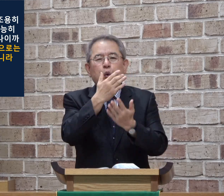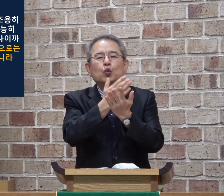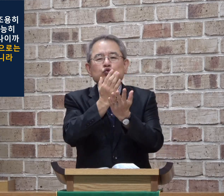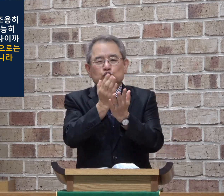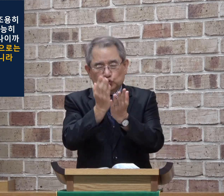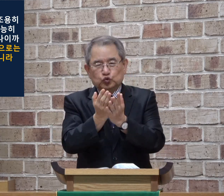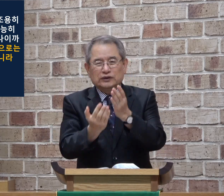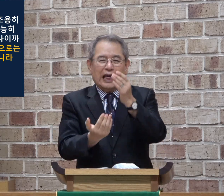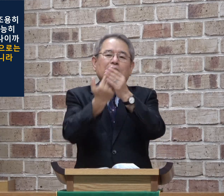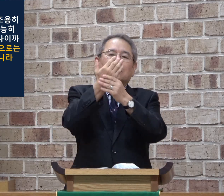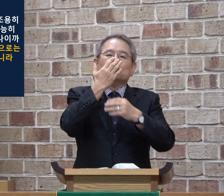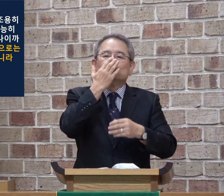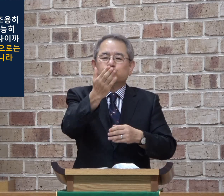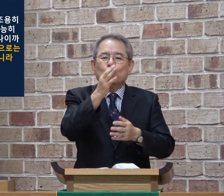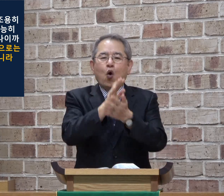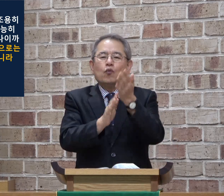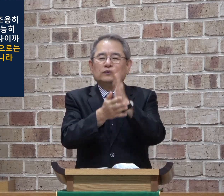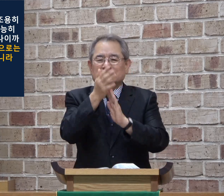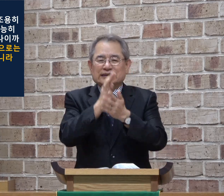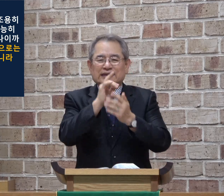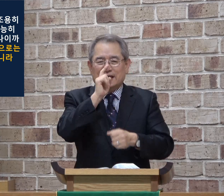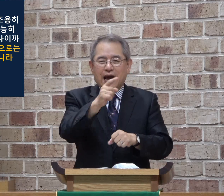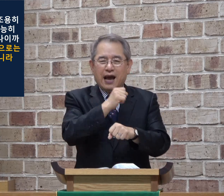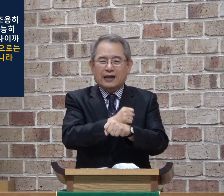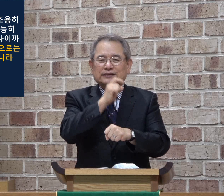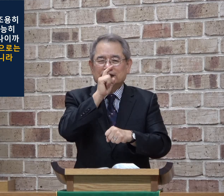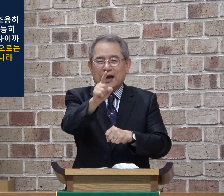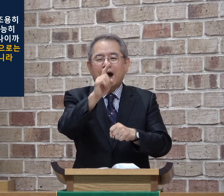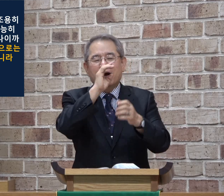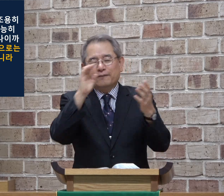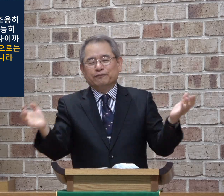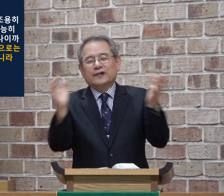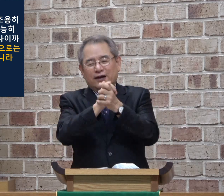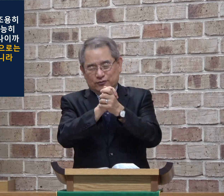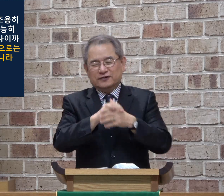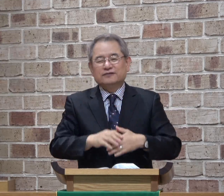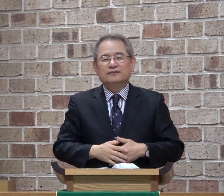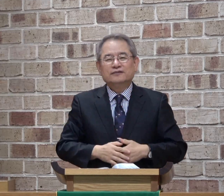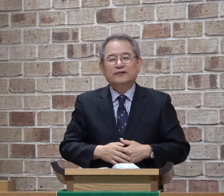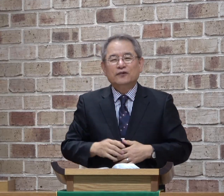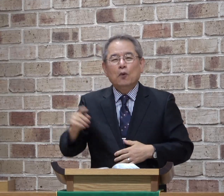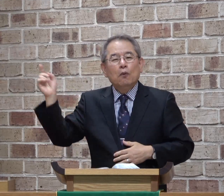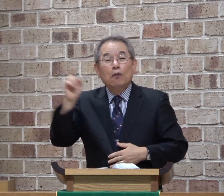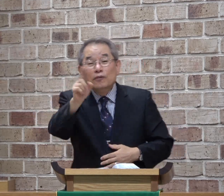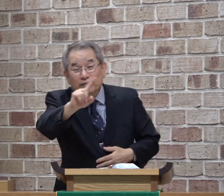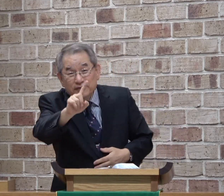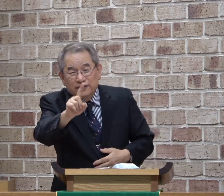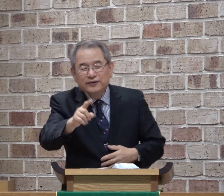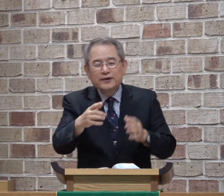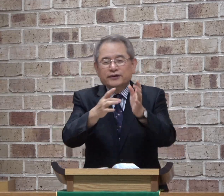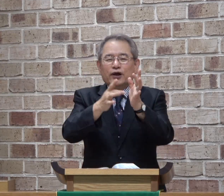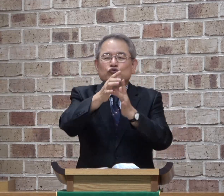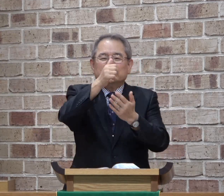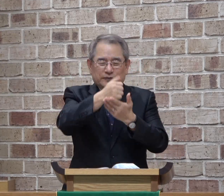이르시되 기도 외에 다른 것으로는 이런 종류가 나갈 수 없느니라 하시니라.